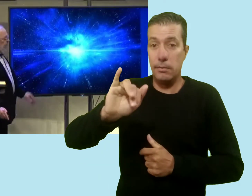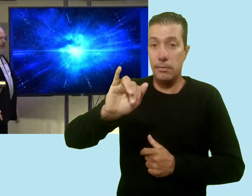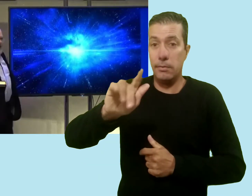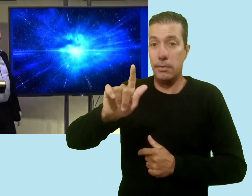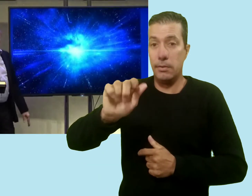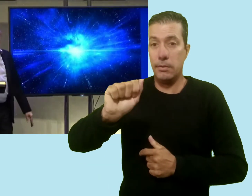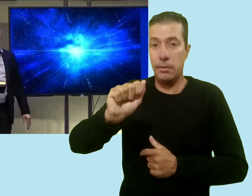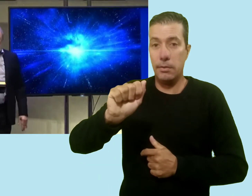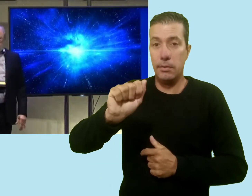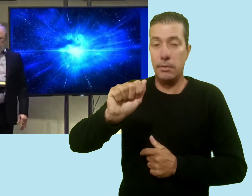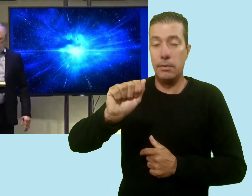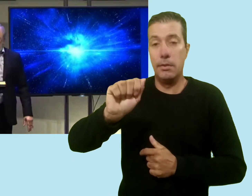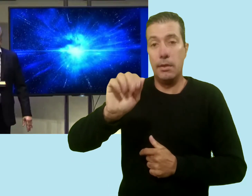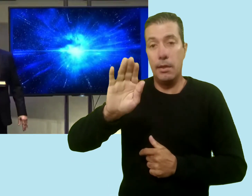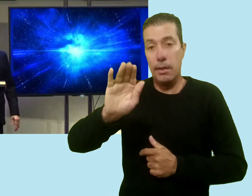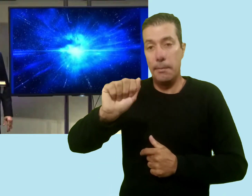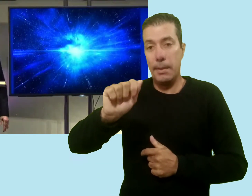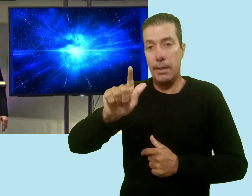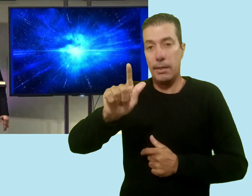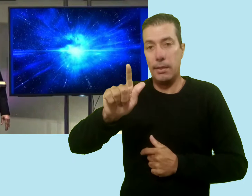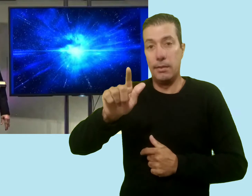O Big Bang. Uma pergunta que